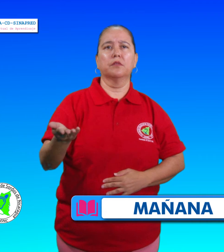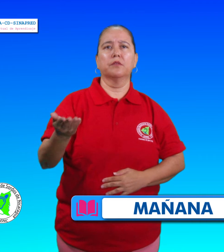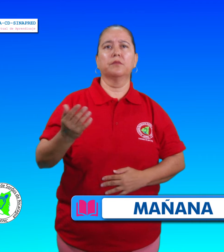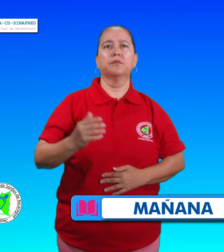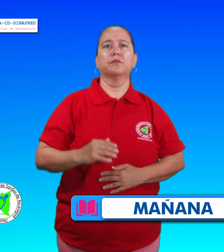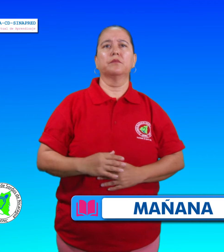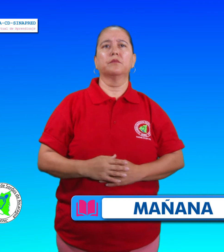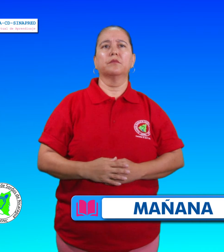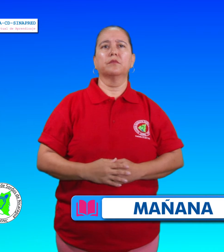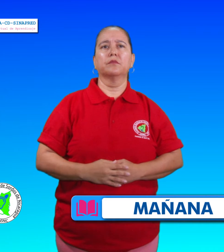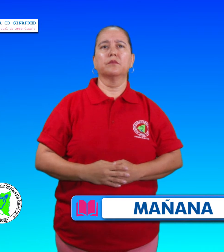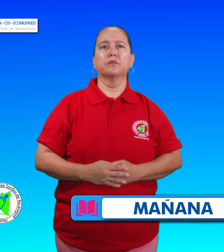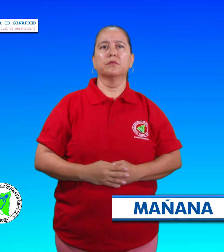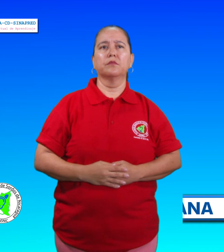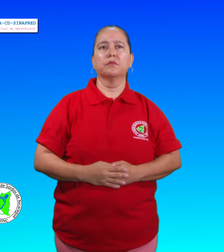Mañana.